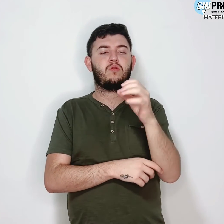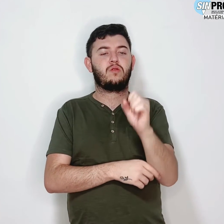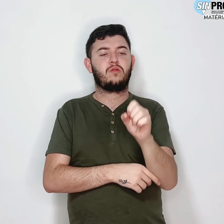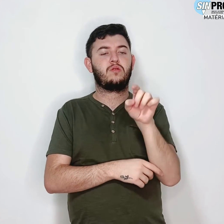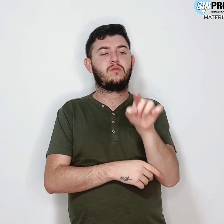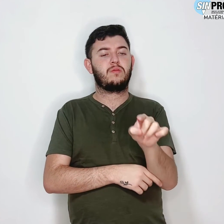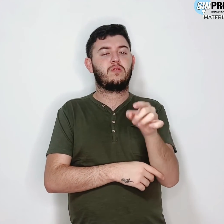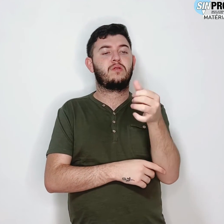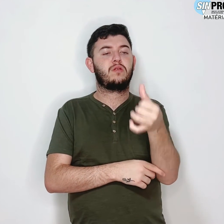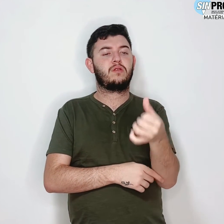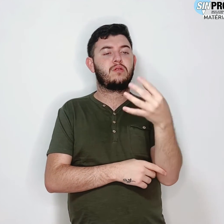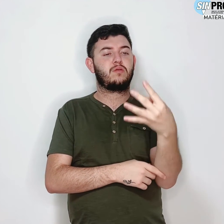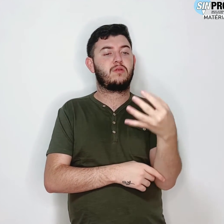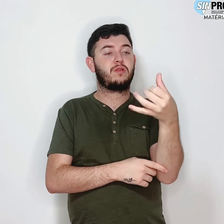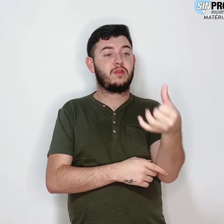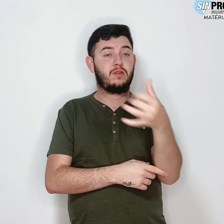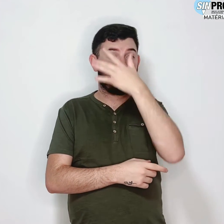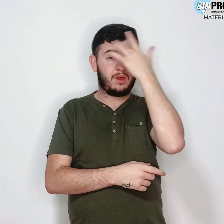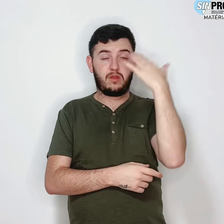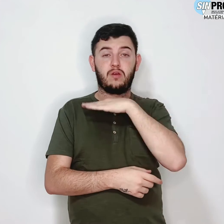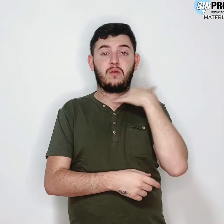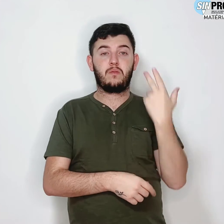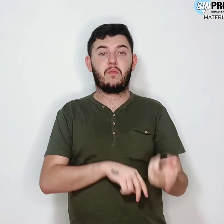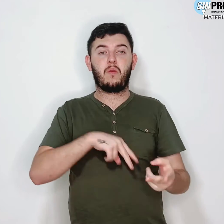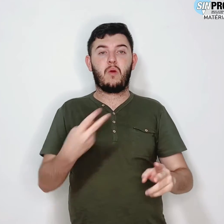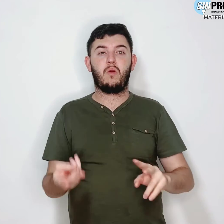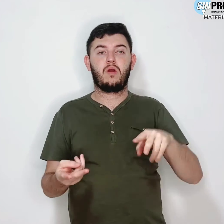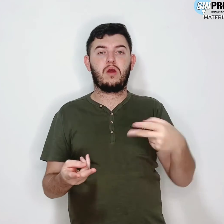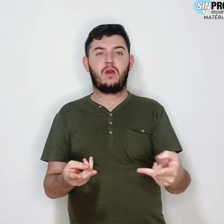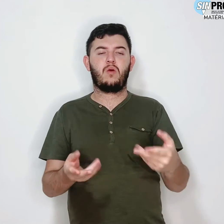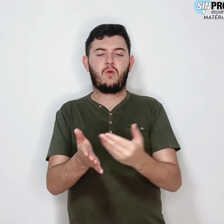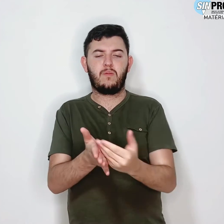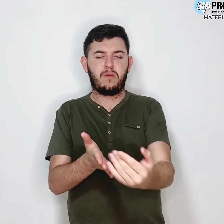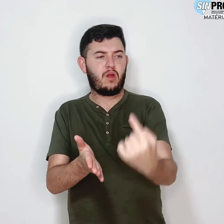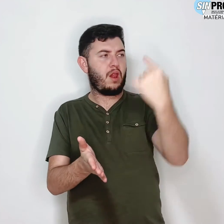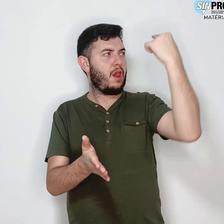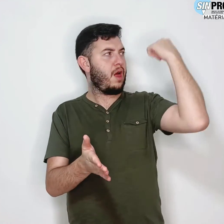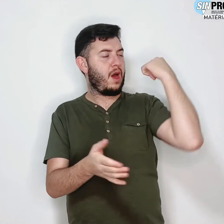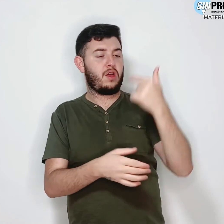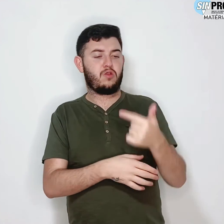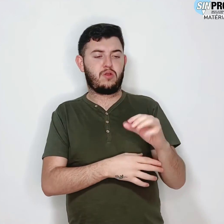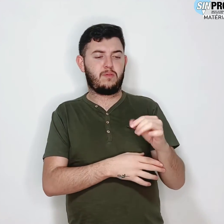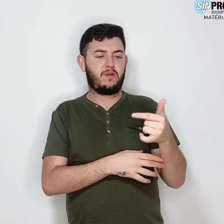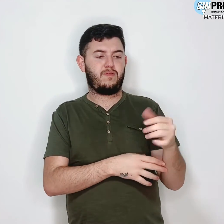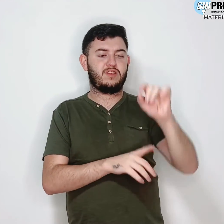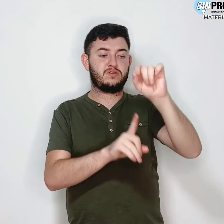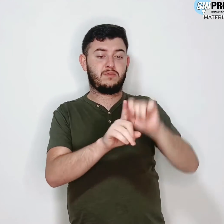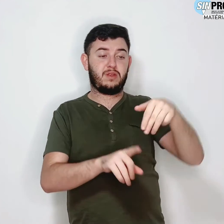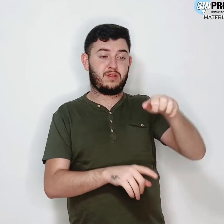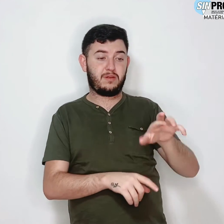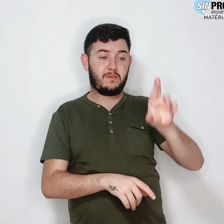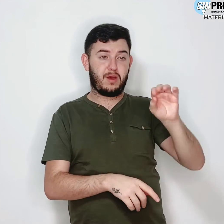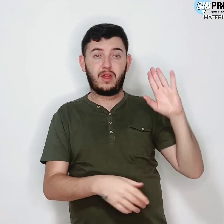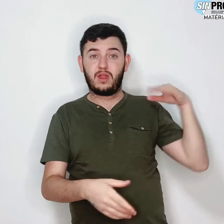248.646 vítimas desde março de 2020. Diante dessa situação, o Simpro